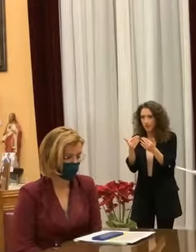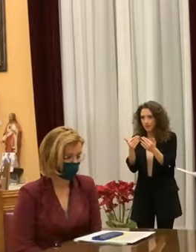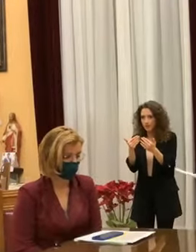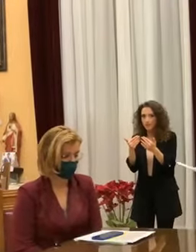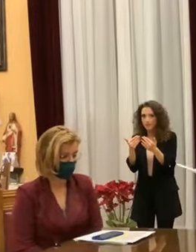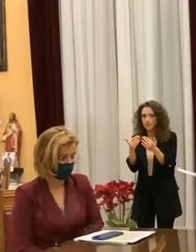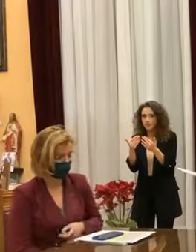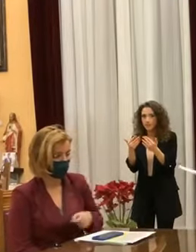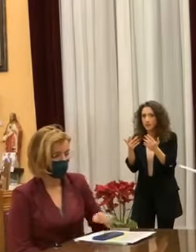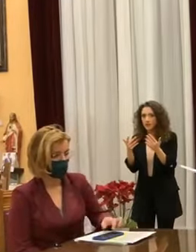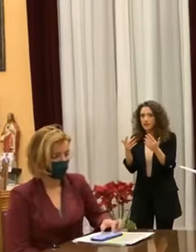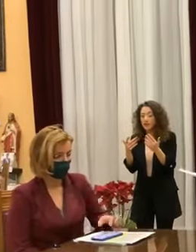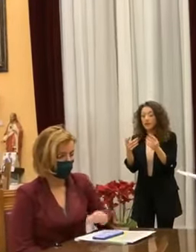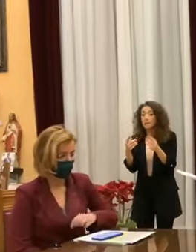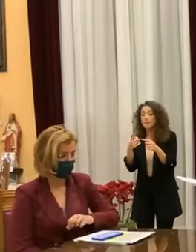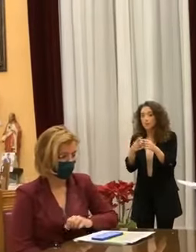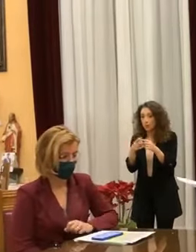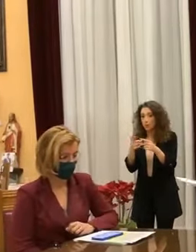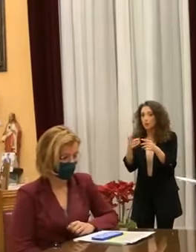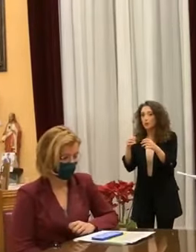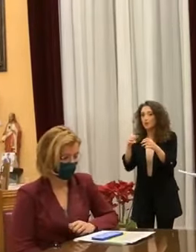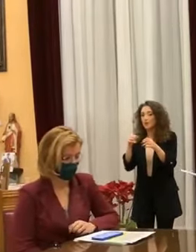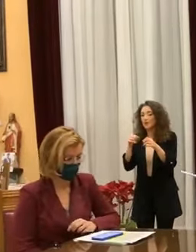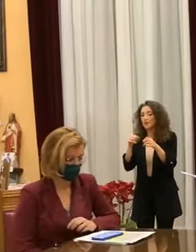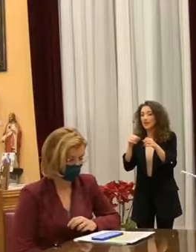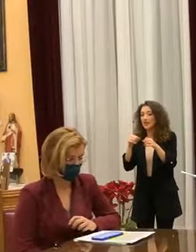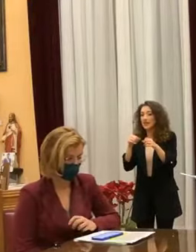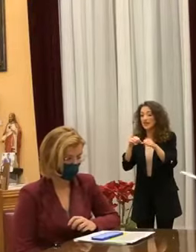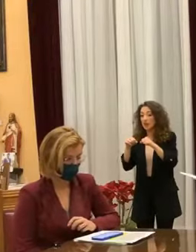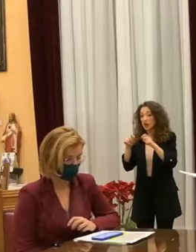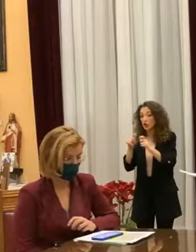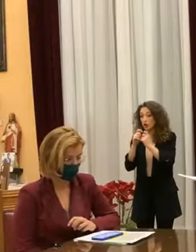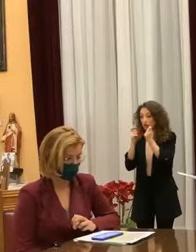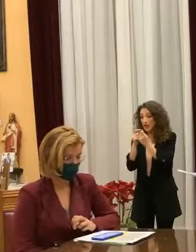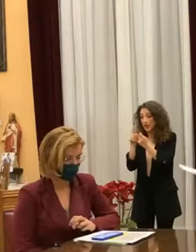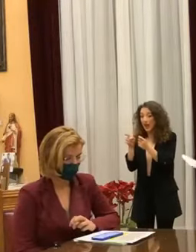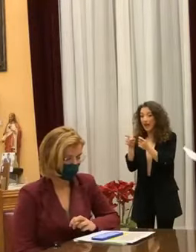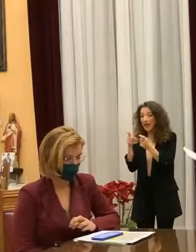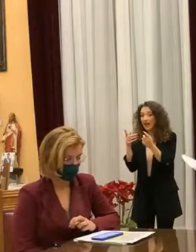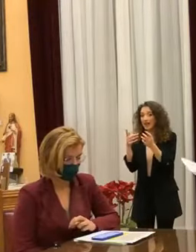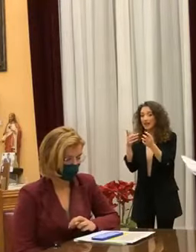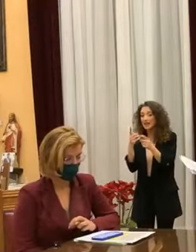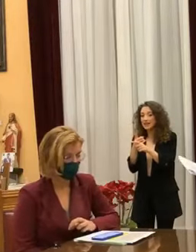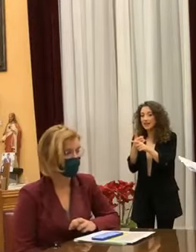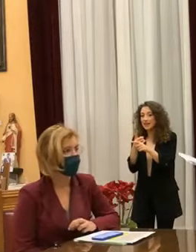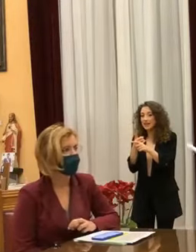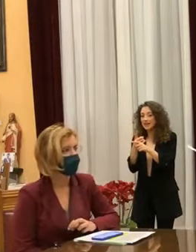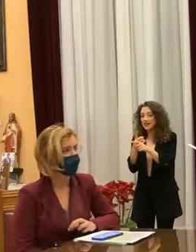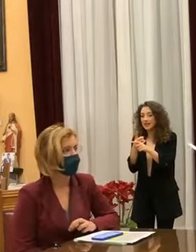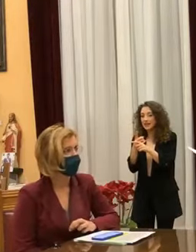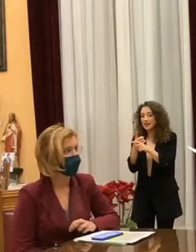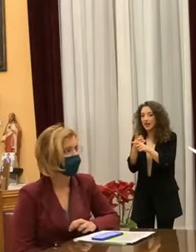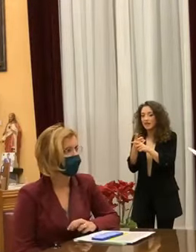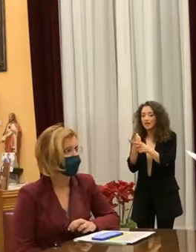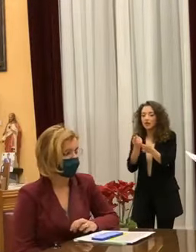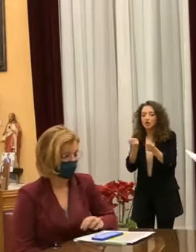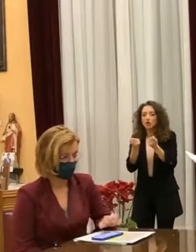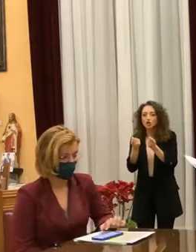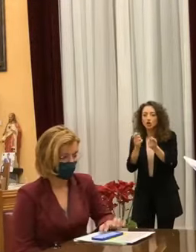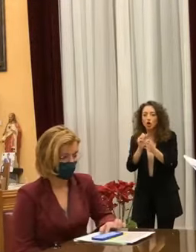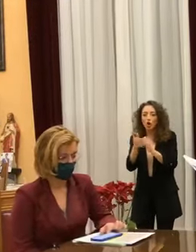direttore generale è tenuta ad assicurare per l'ottimale gestione dell'emergenza epidemiologica da Covid-2019 e